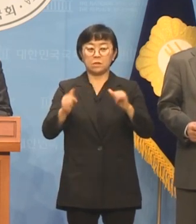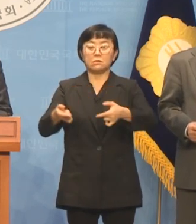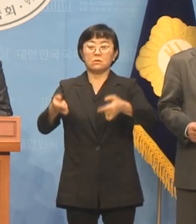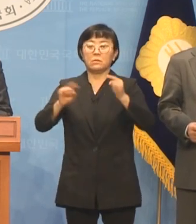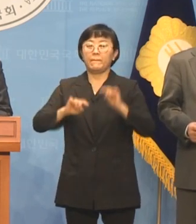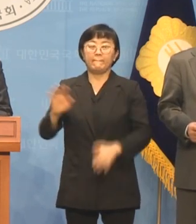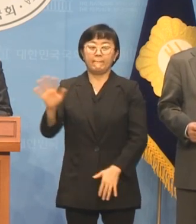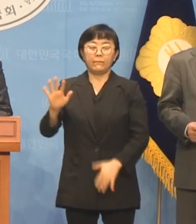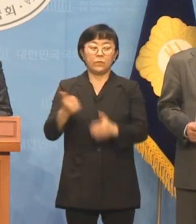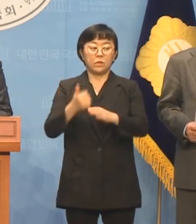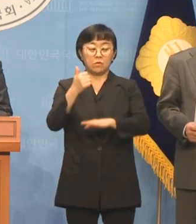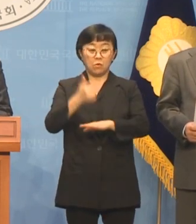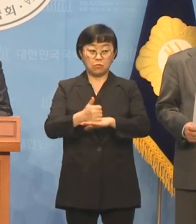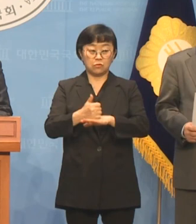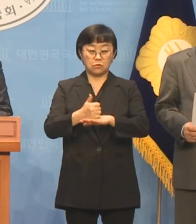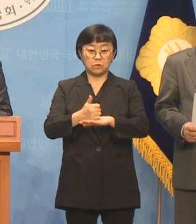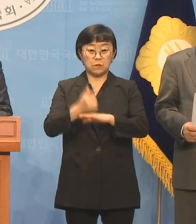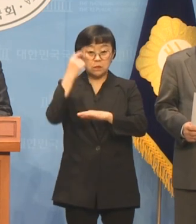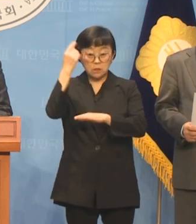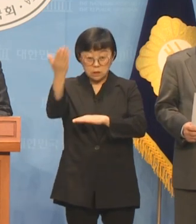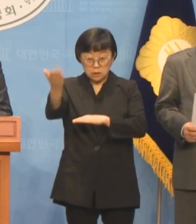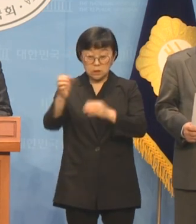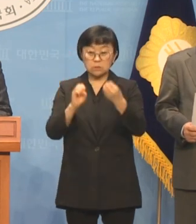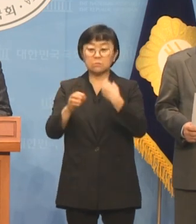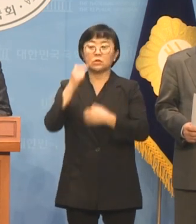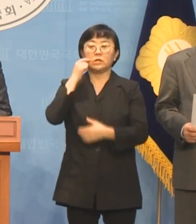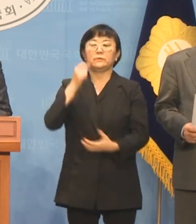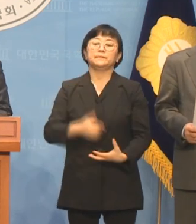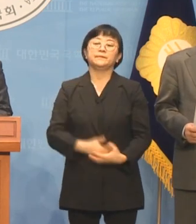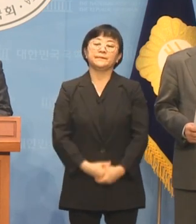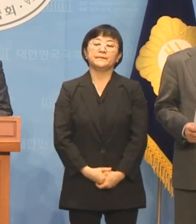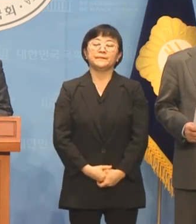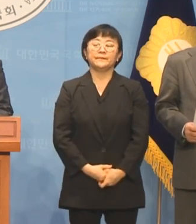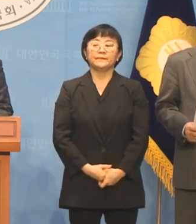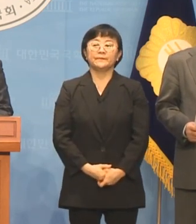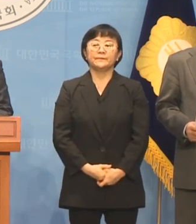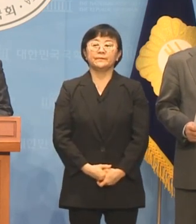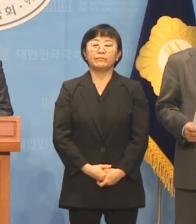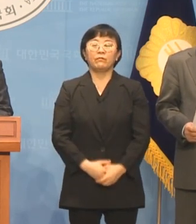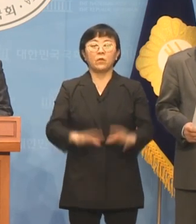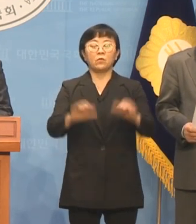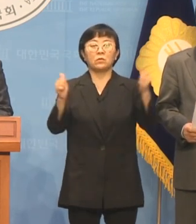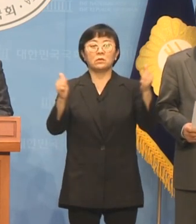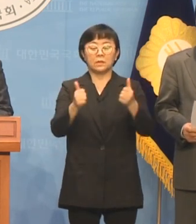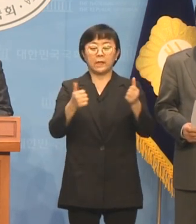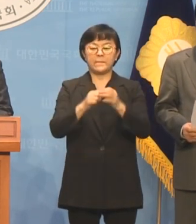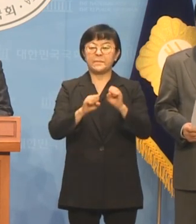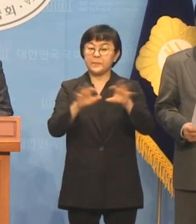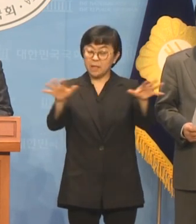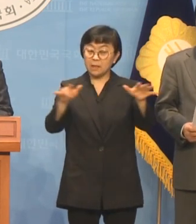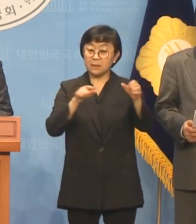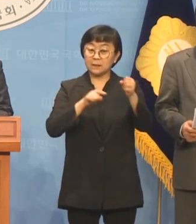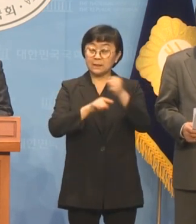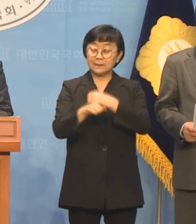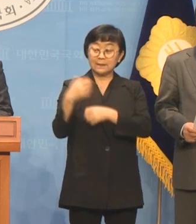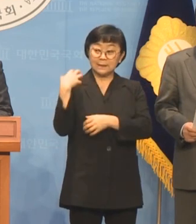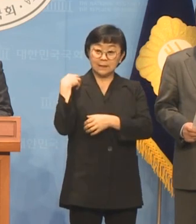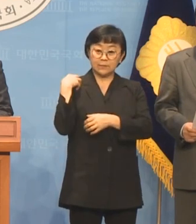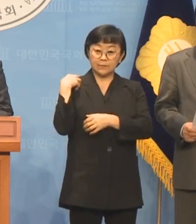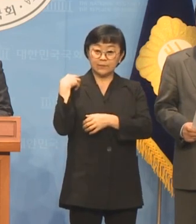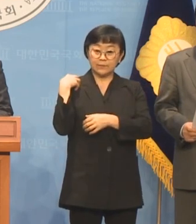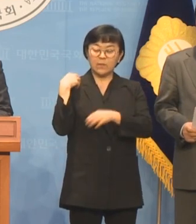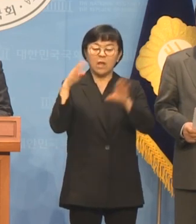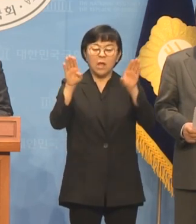않았고 결국 현안 질의를 진행하지 못했습니다. 국회 파행의 책임, 개점 휴업